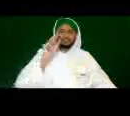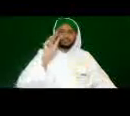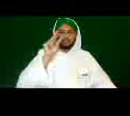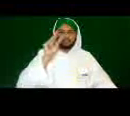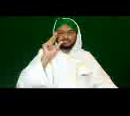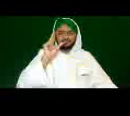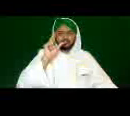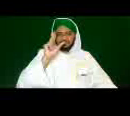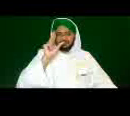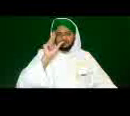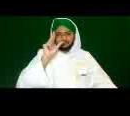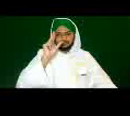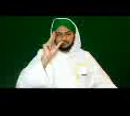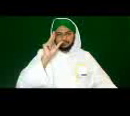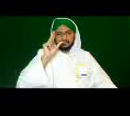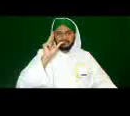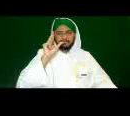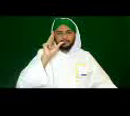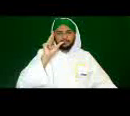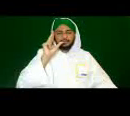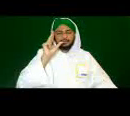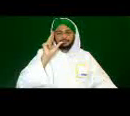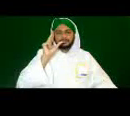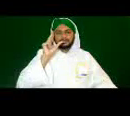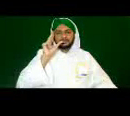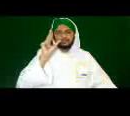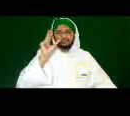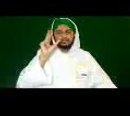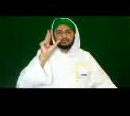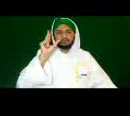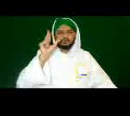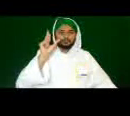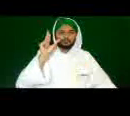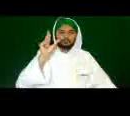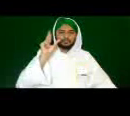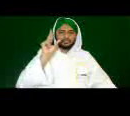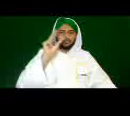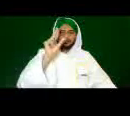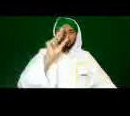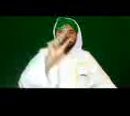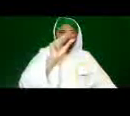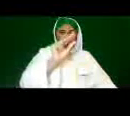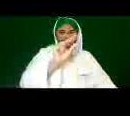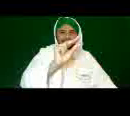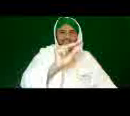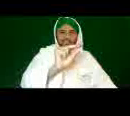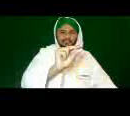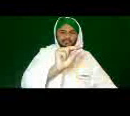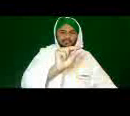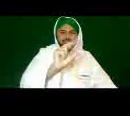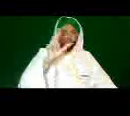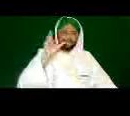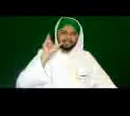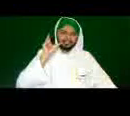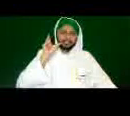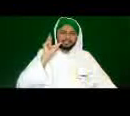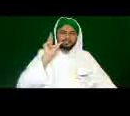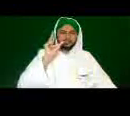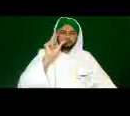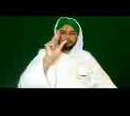سے یہ، ٹھیک ہے نا. اب اس کو یوں کھولتے ہوئے یوں کر لیں، بند کر لیں، ایسا تھوڑا آگے لے جا کر ہاتھ کو